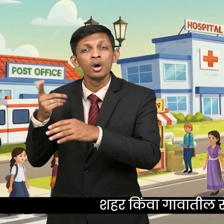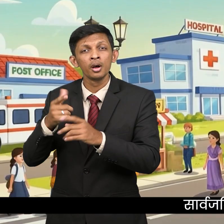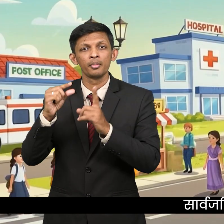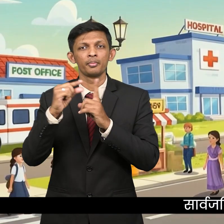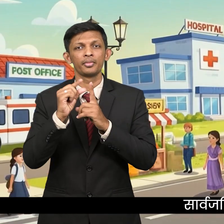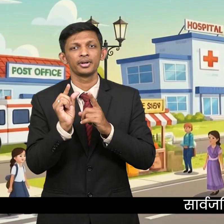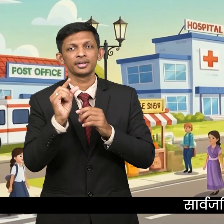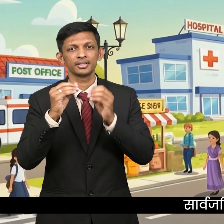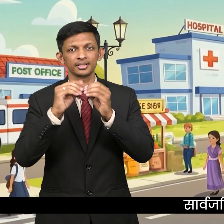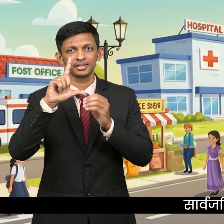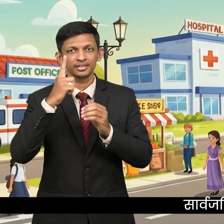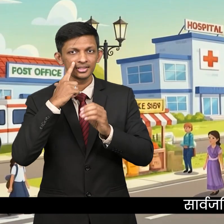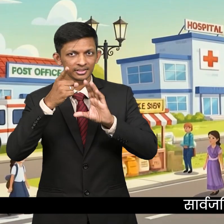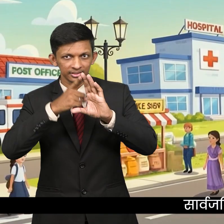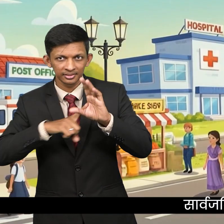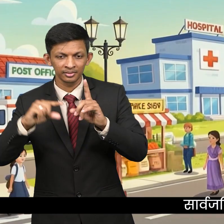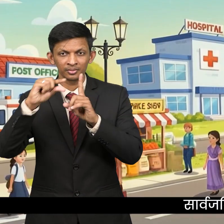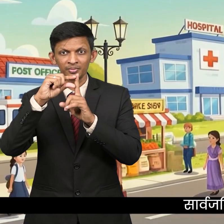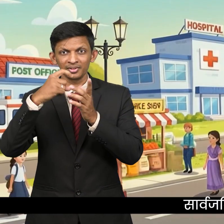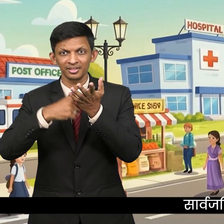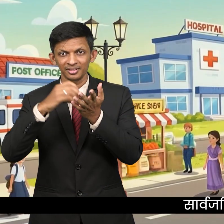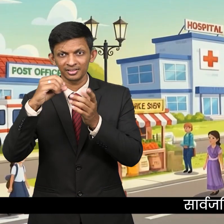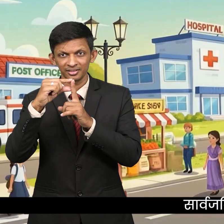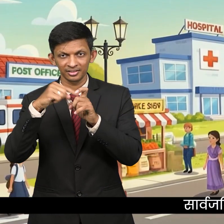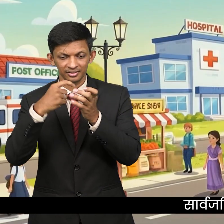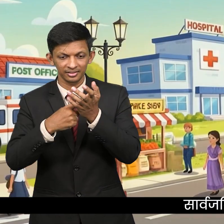मालमत्तेला सार्वजनिक मालमत्ता म्हणतात.